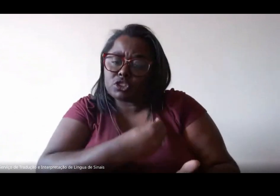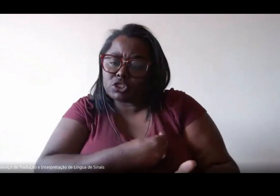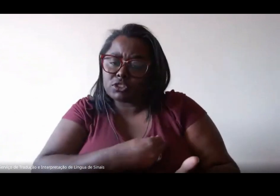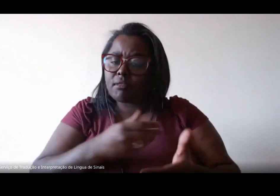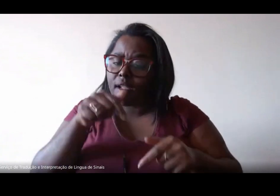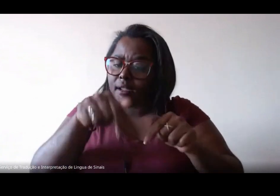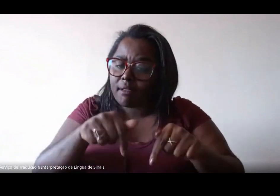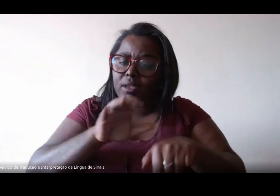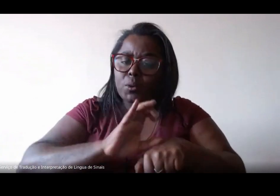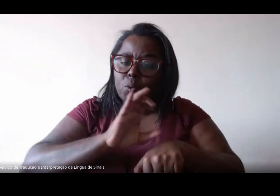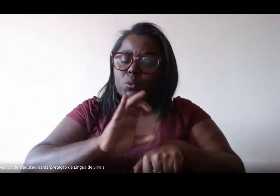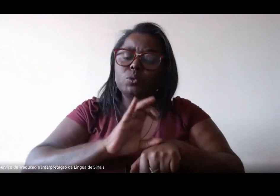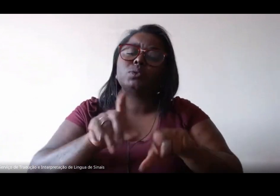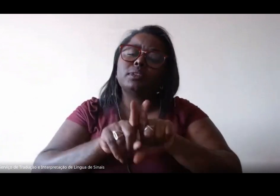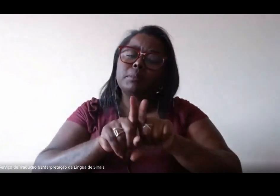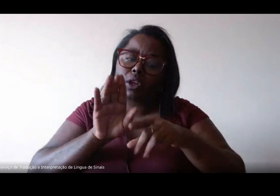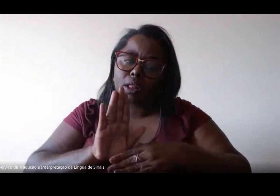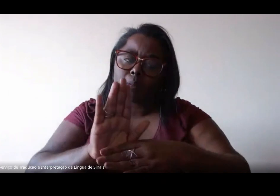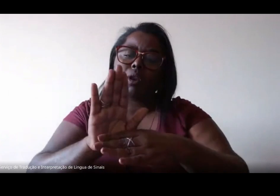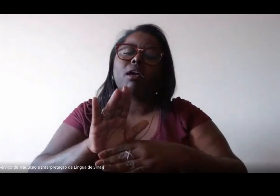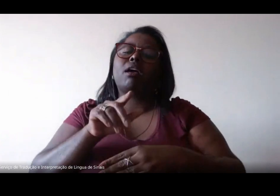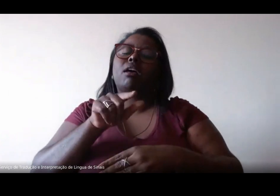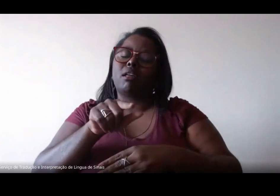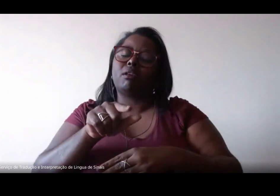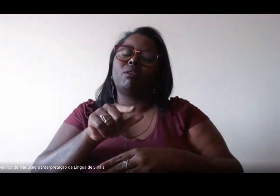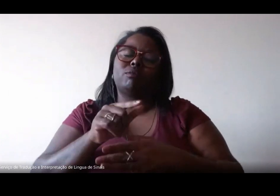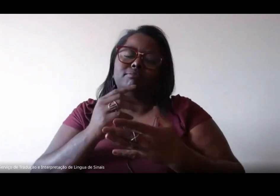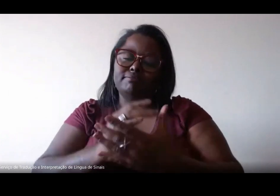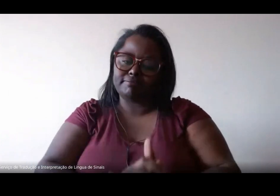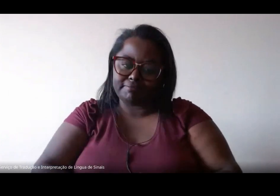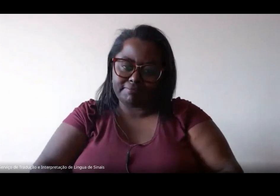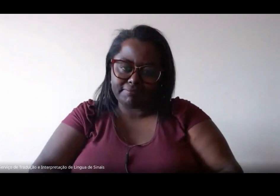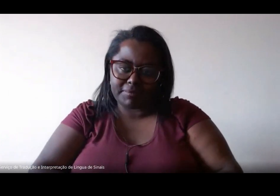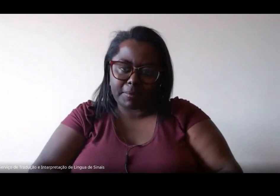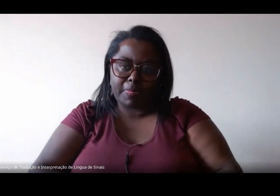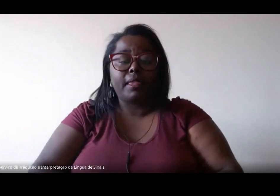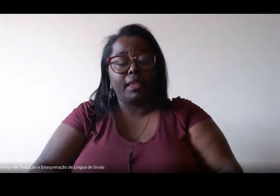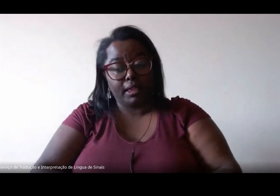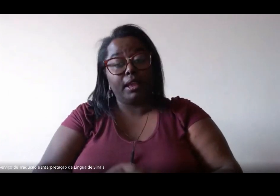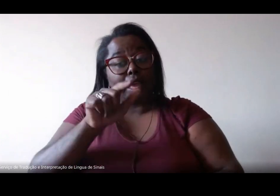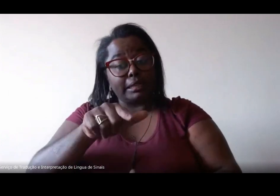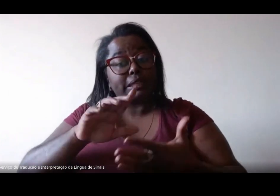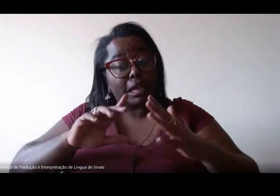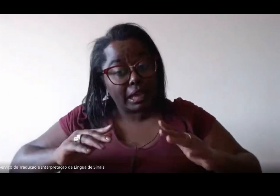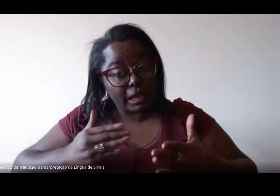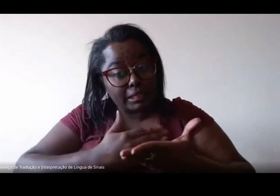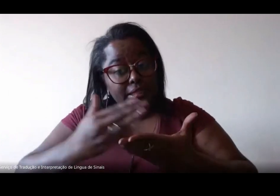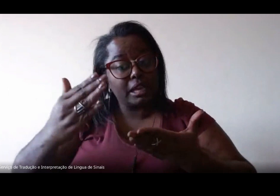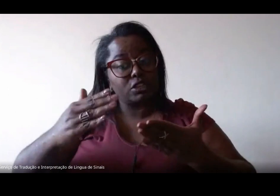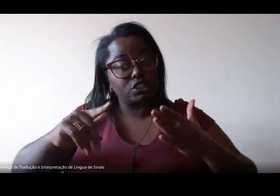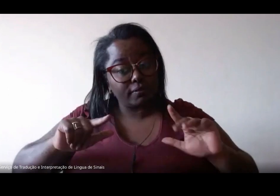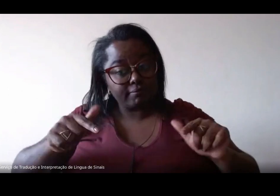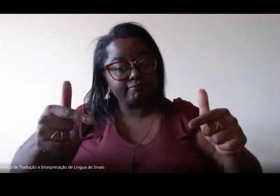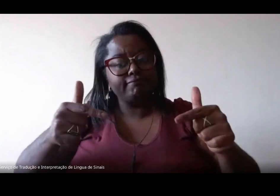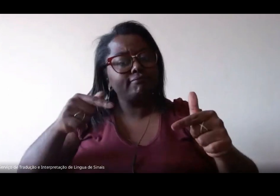aqui conosco no curso e colaboraram com essa iniciativa solidária, né? É uma